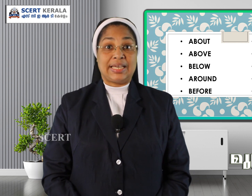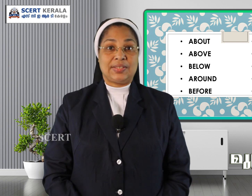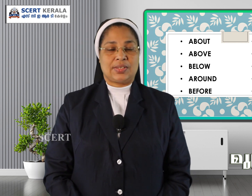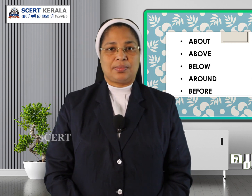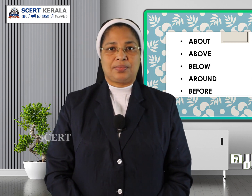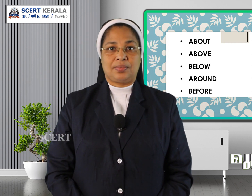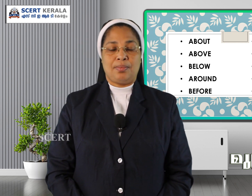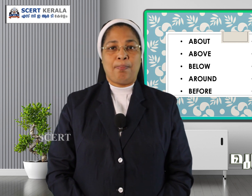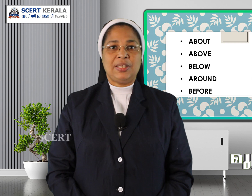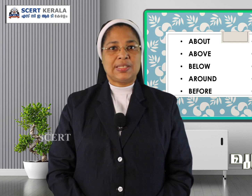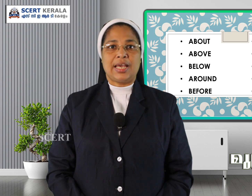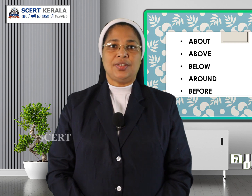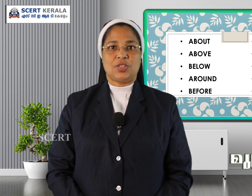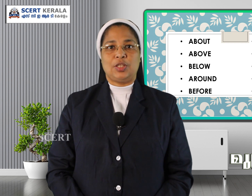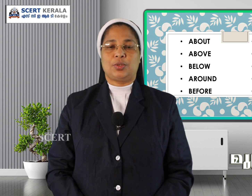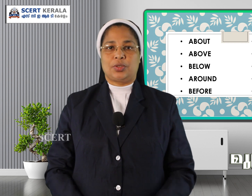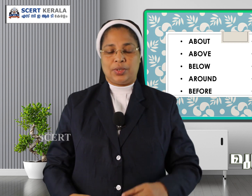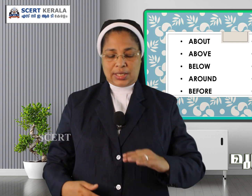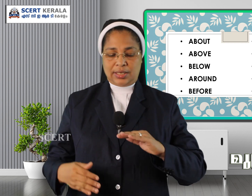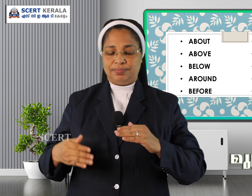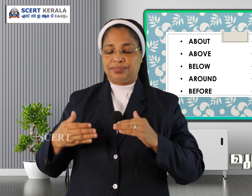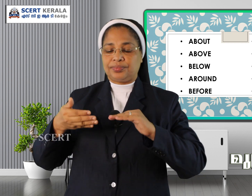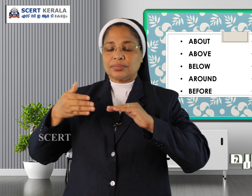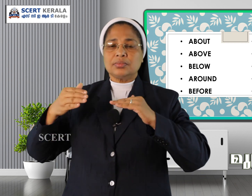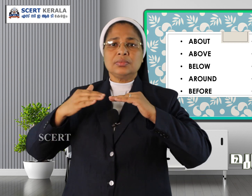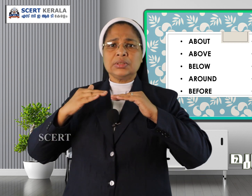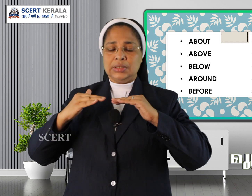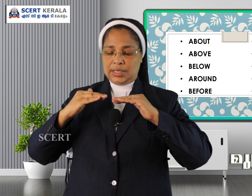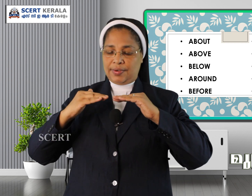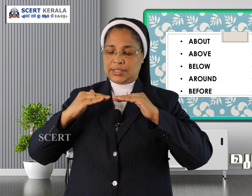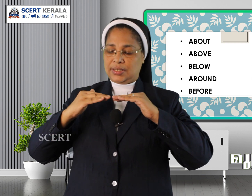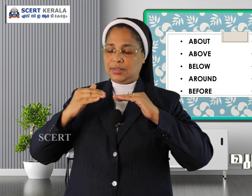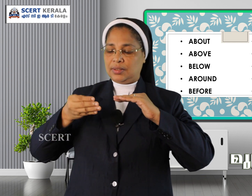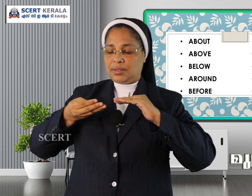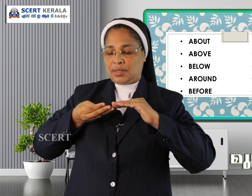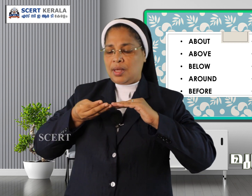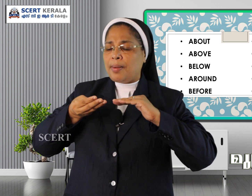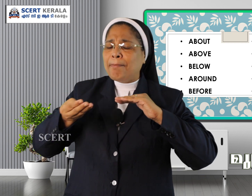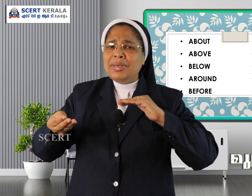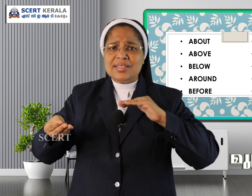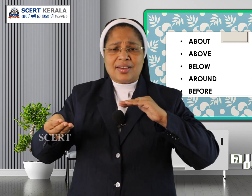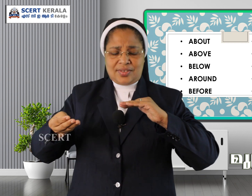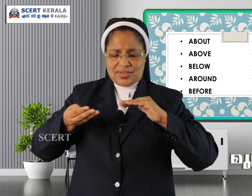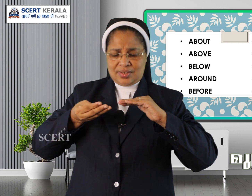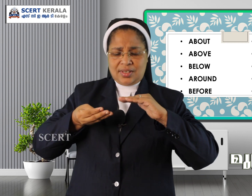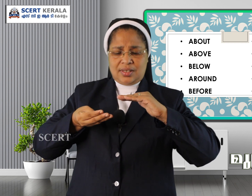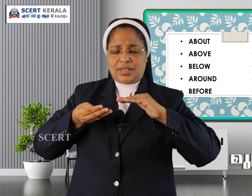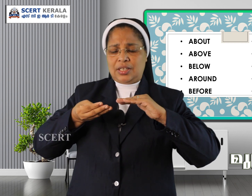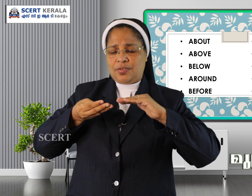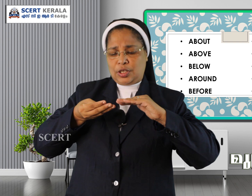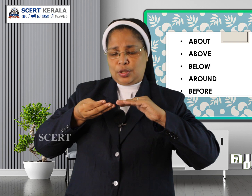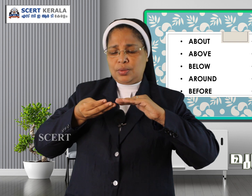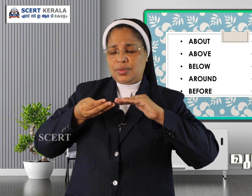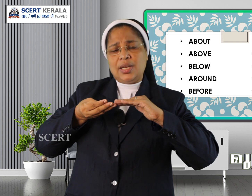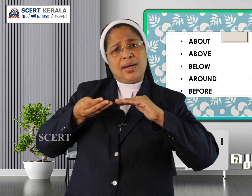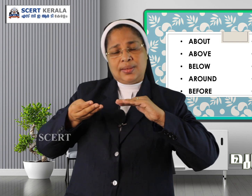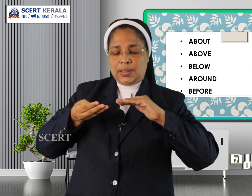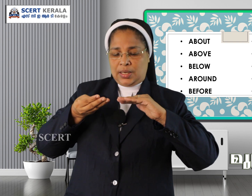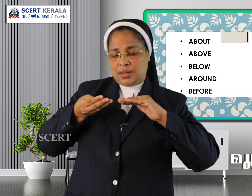ബിസൈഡ്സ്, ബിസൈഡ്സ് എന്ന് കൊടുക്കണമെങ്കിൽ ഇങ്ങനെ വെച്ചിട്ട് ബിസൈഡ്സ്, കൈ ഇങ്ങനെ വയ്ക്കുന്നു, ഇതിൻ്റെ അടുത്ത് തന്നെ എന്ന്